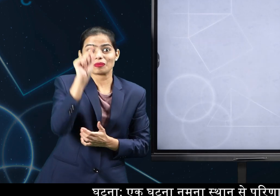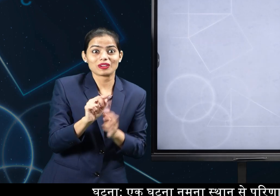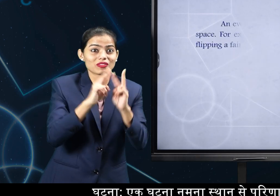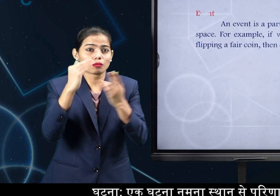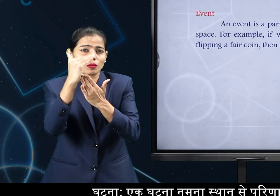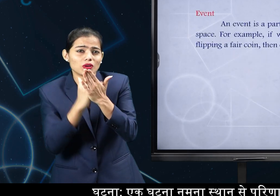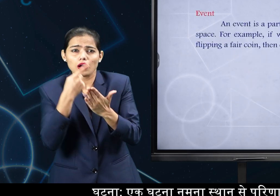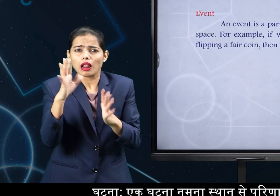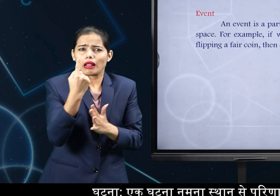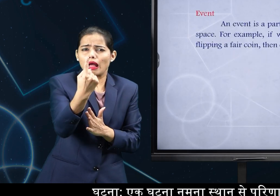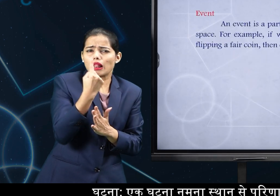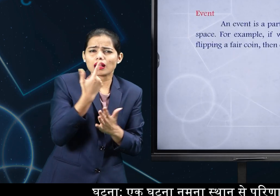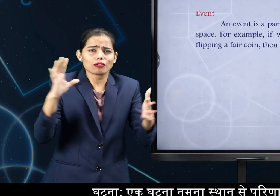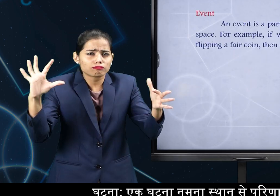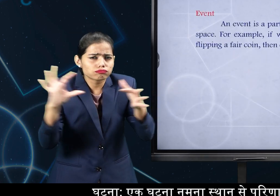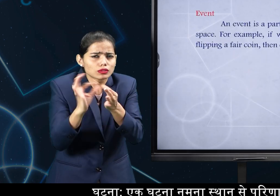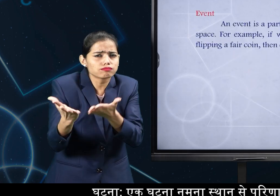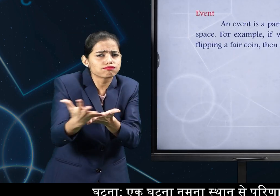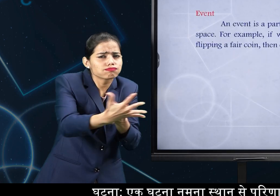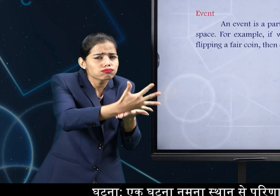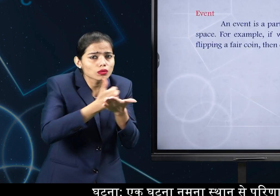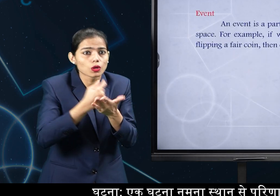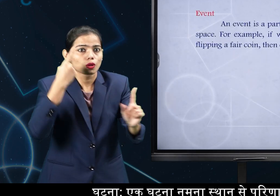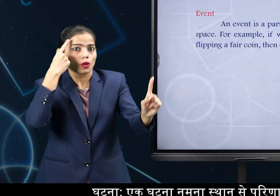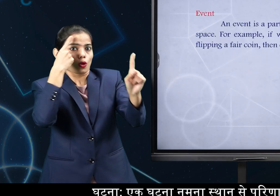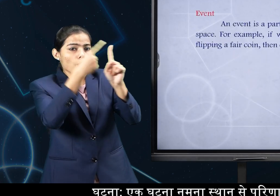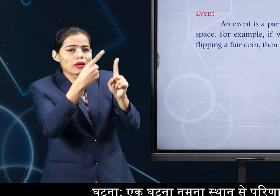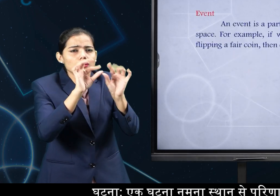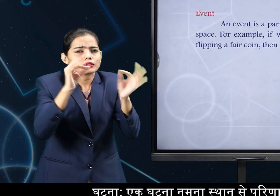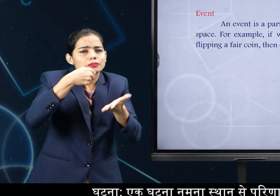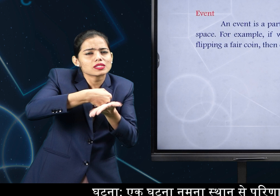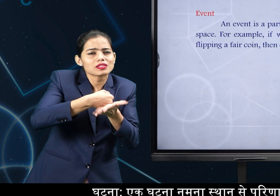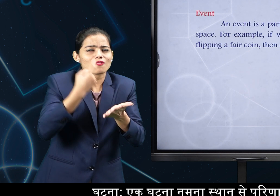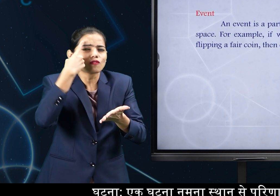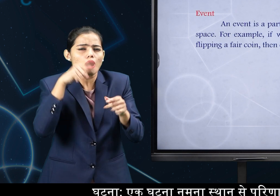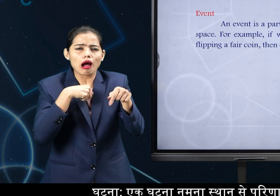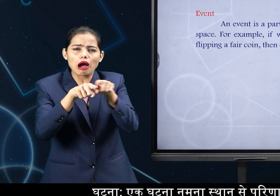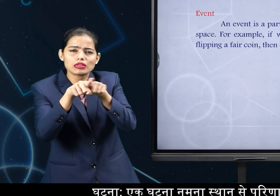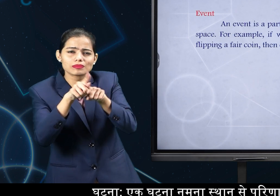घटना, एक घटना नमूना स्थान से परिणामों का एक विशेष या संग्रह है।